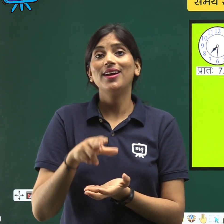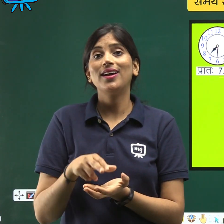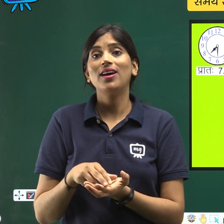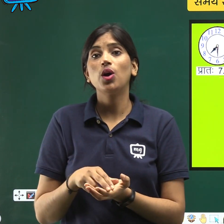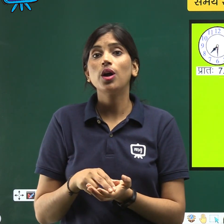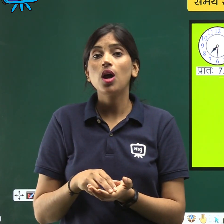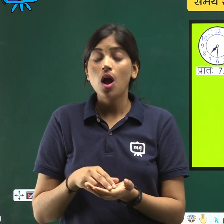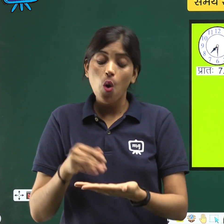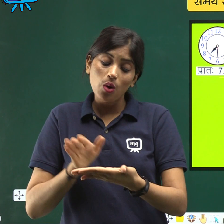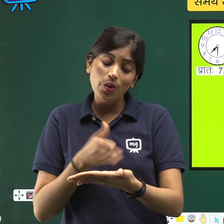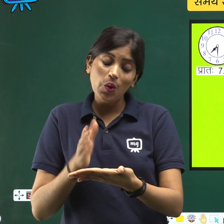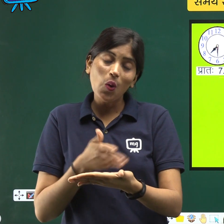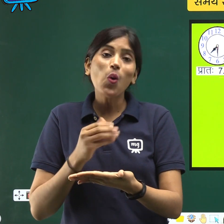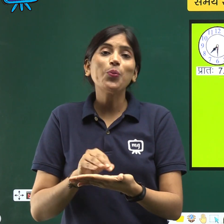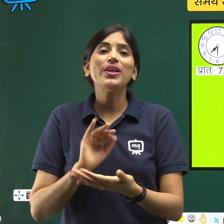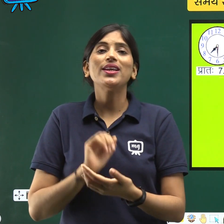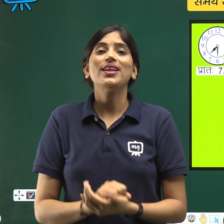उसमें अपनी कॉपी,